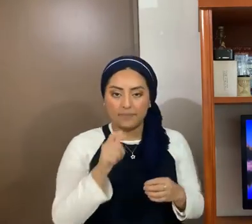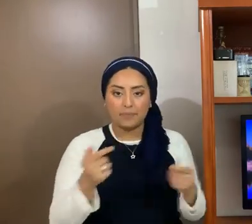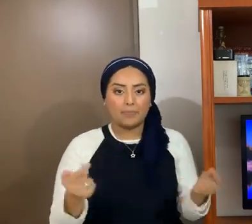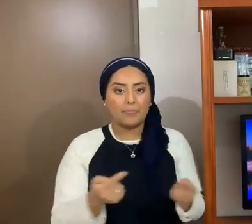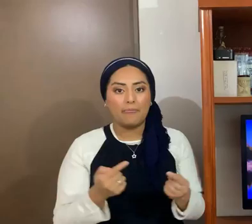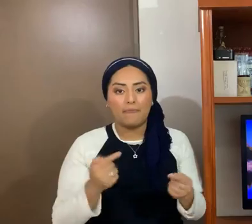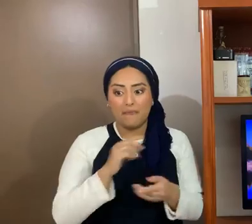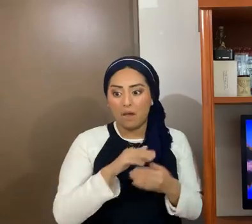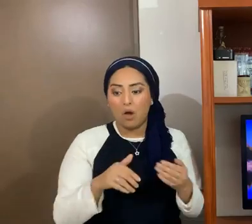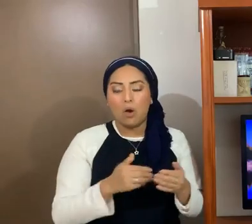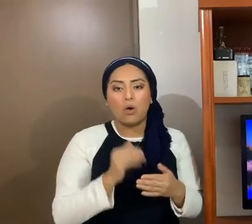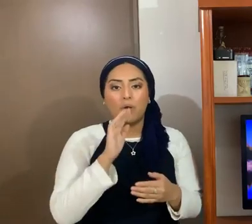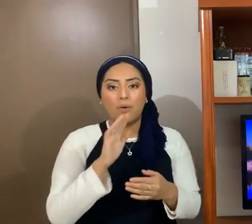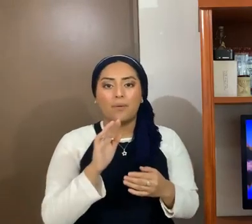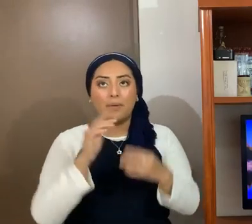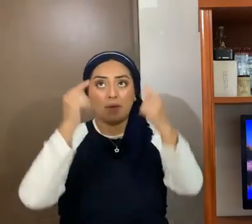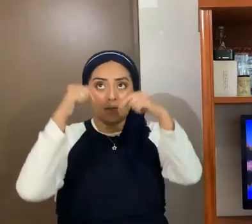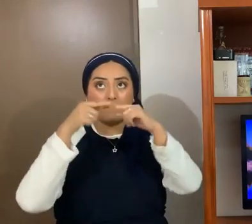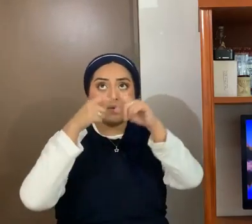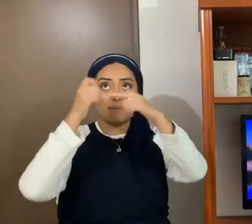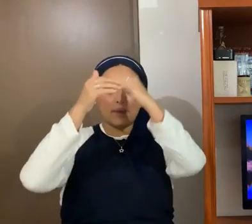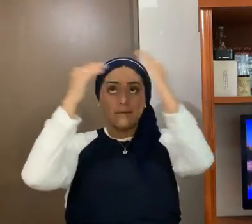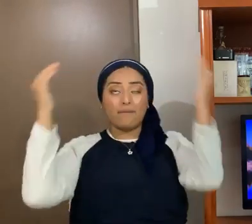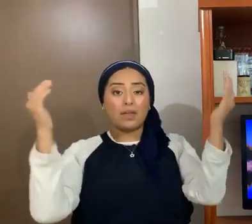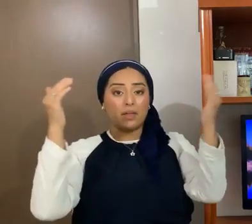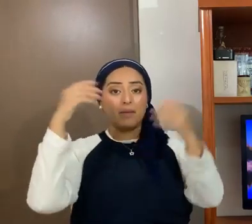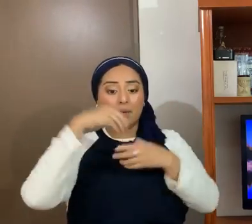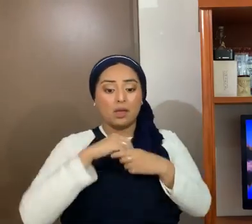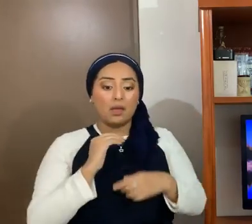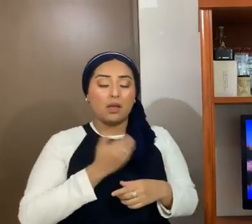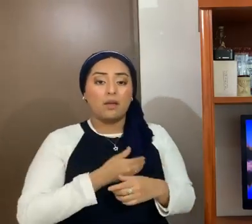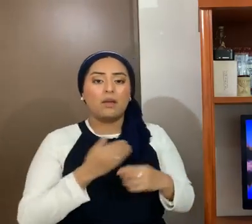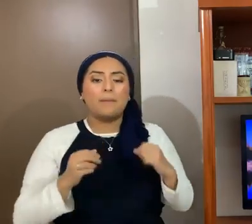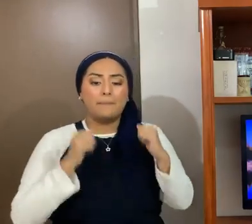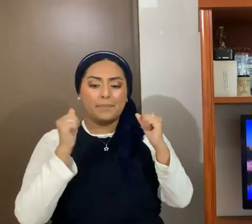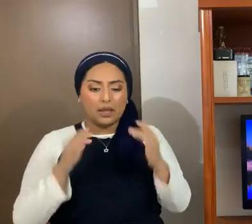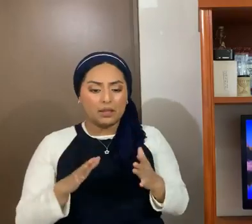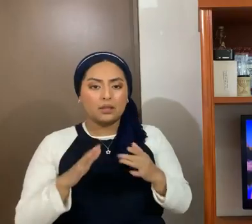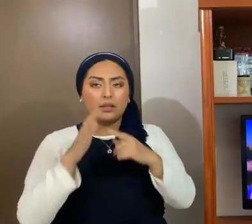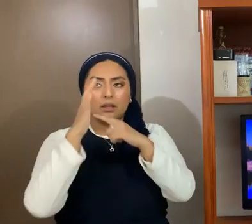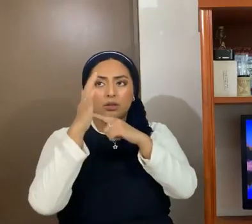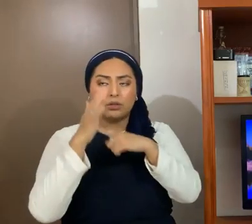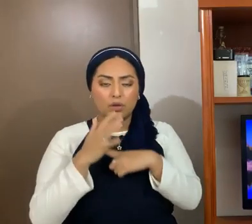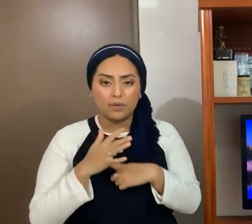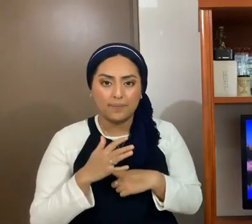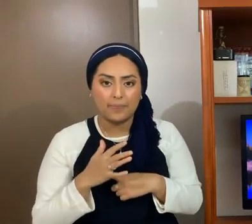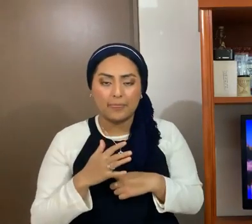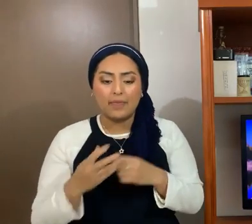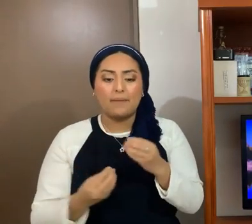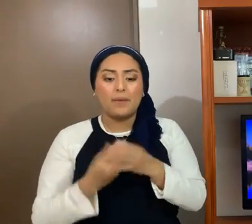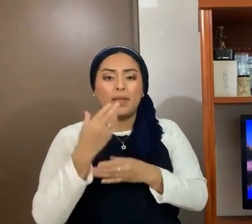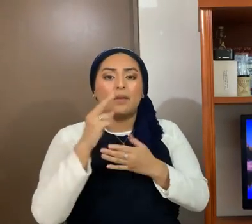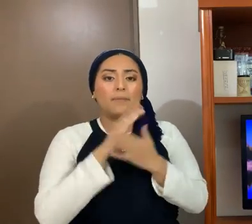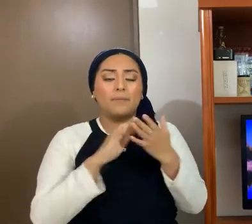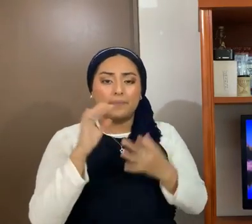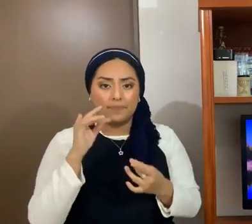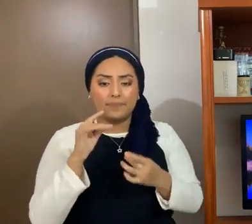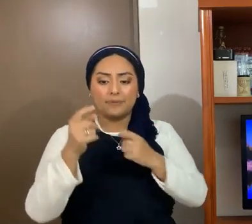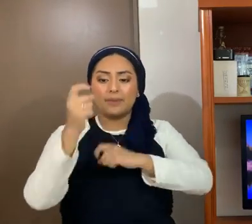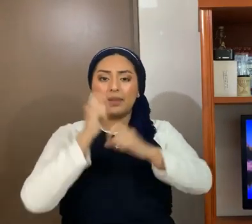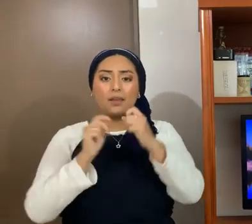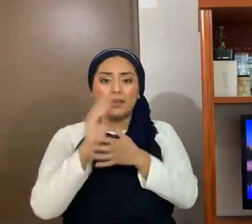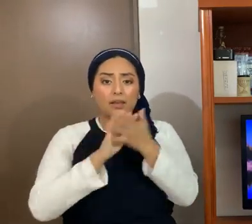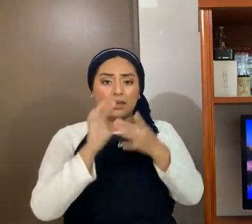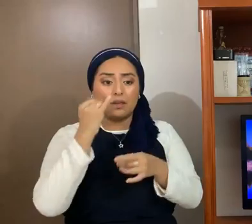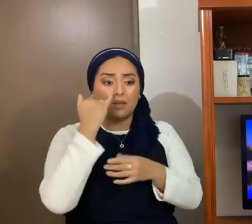pena, porque todo lo que ha descendido del cielo sobre nosotros en bendición, en revelación, en frutos de Ruach HaKodesh, en dones de Ruach